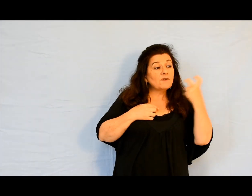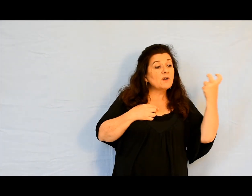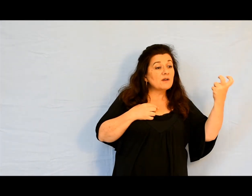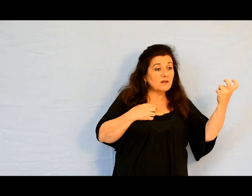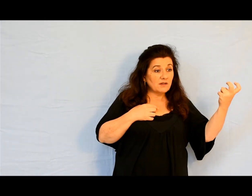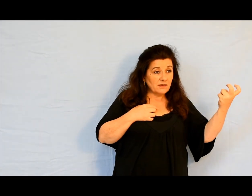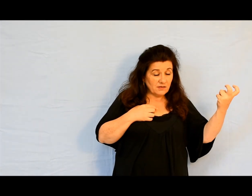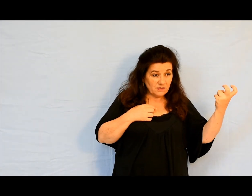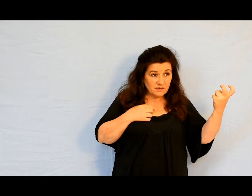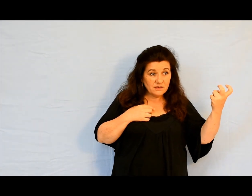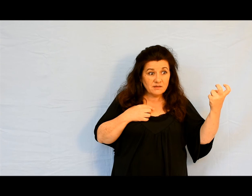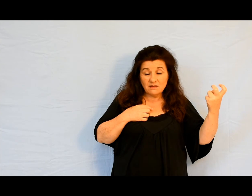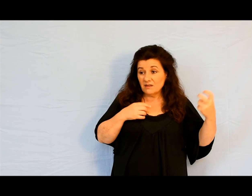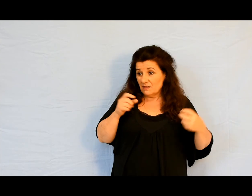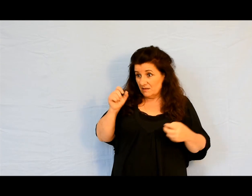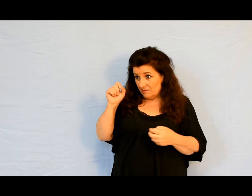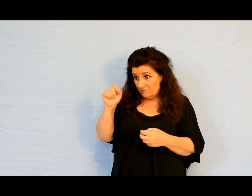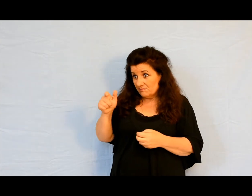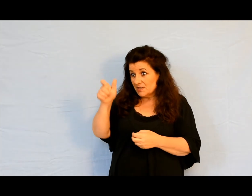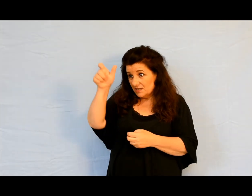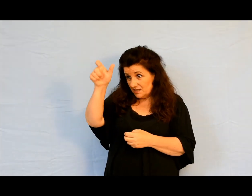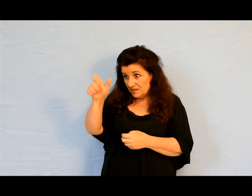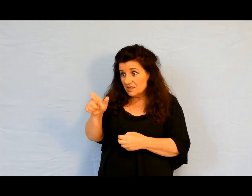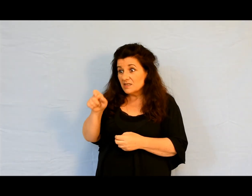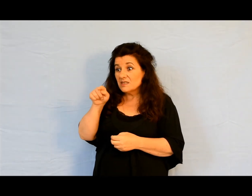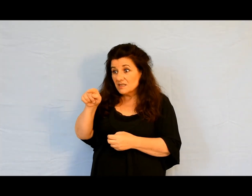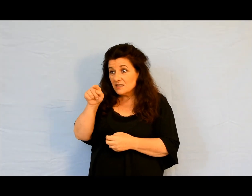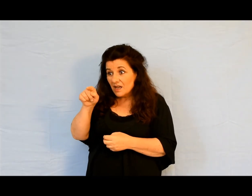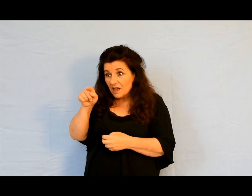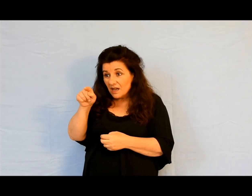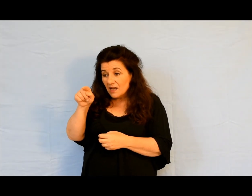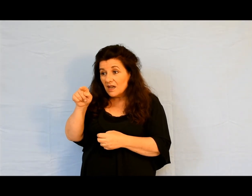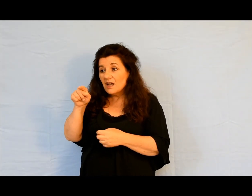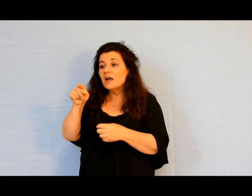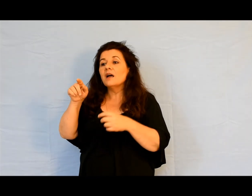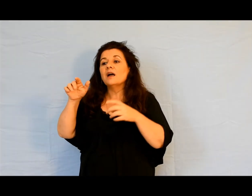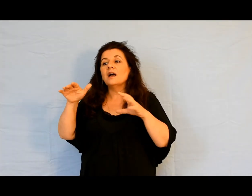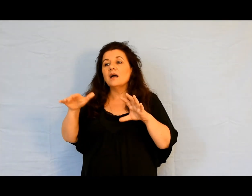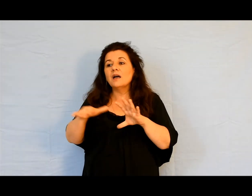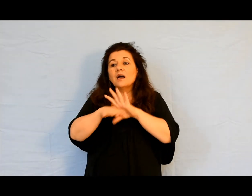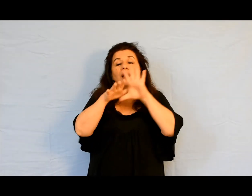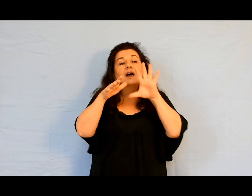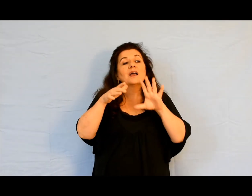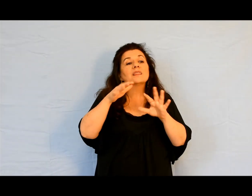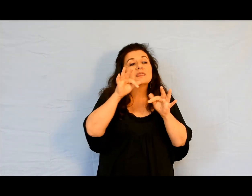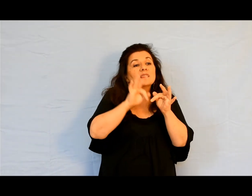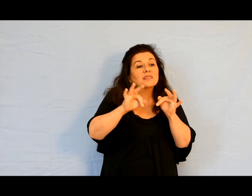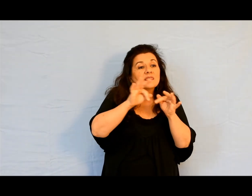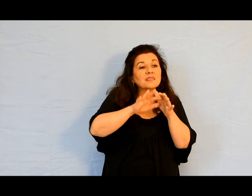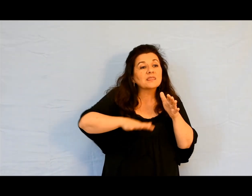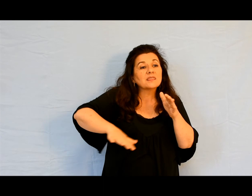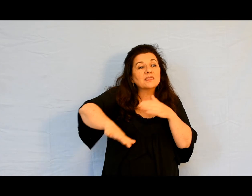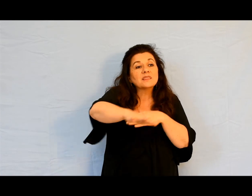Celui-là, c'est le terrain enseigné, ensemencé au bord du